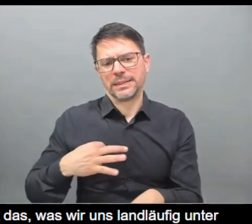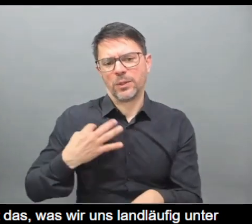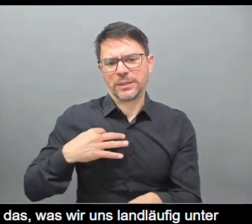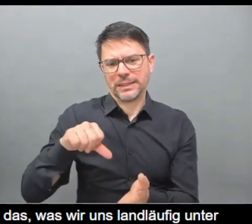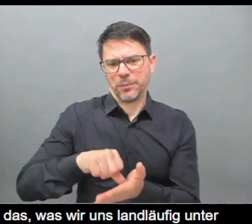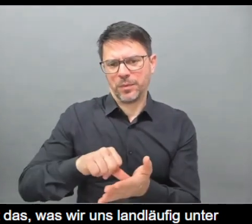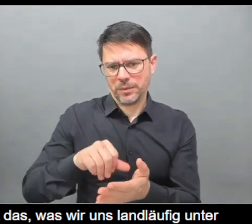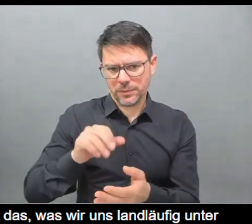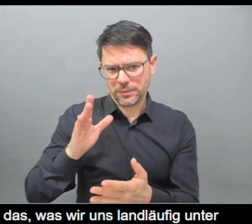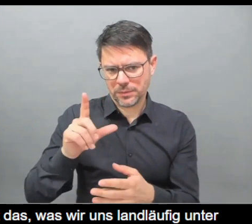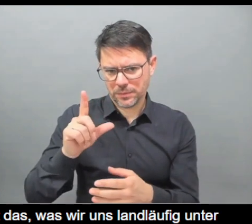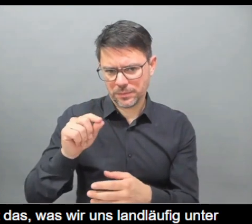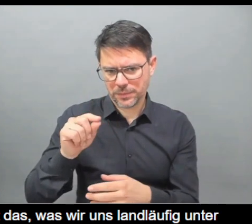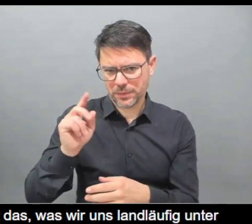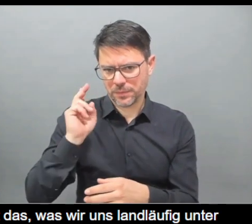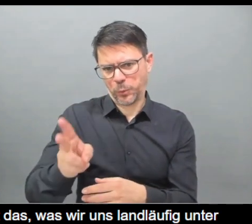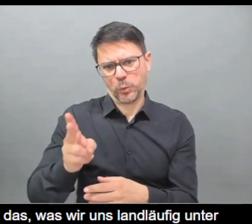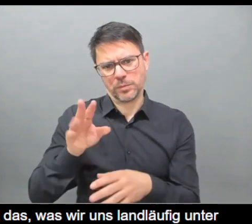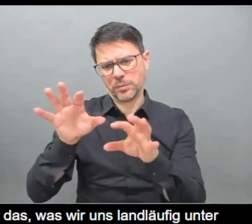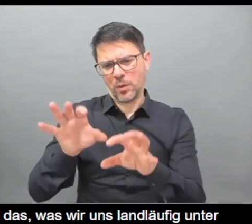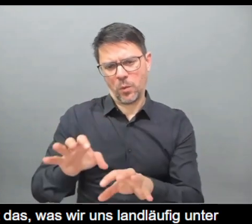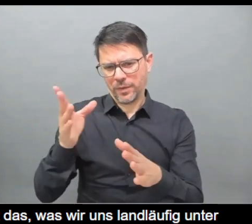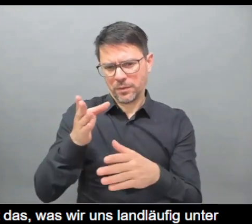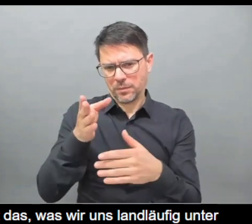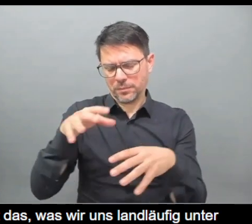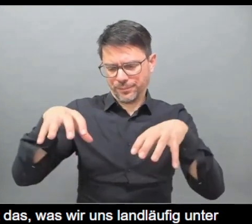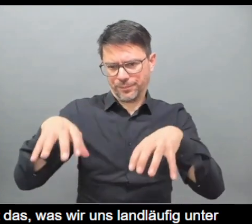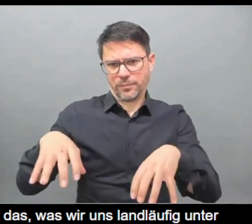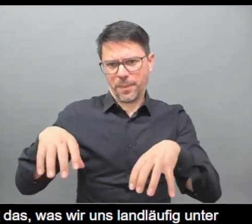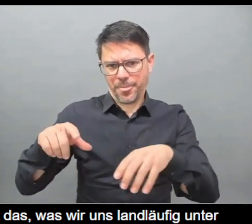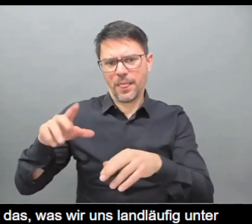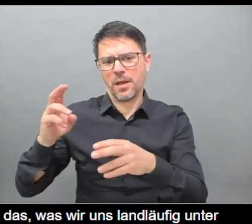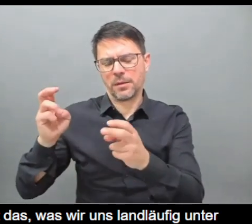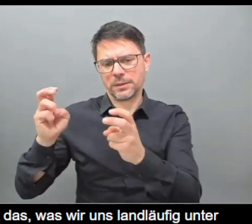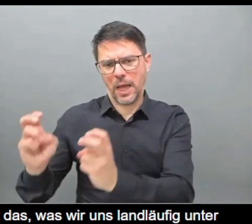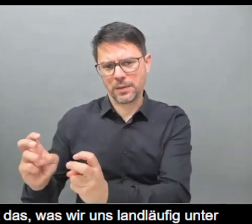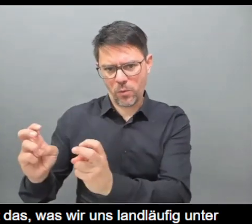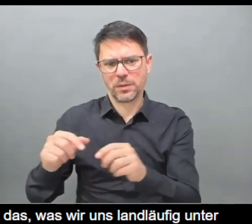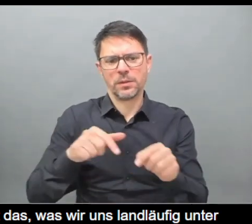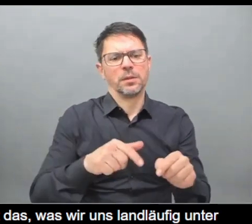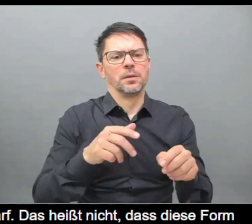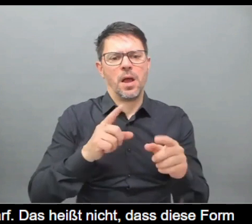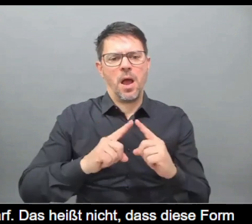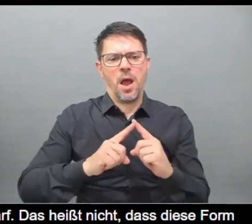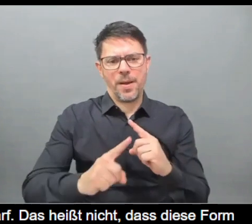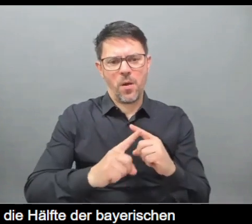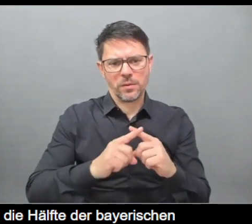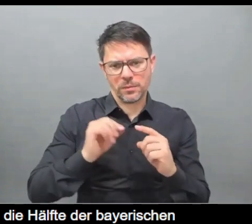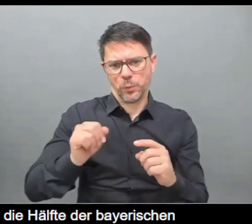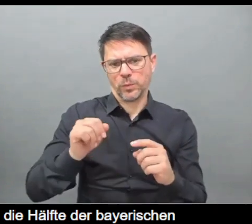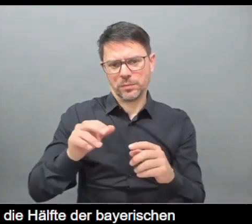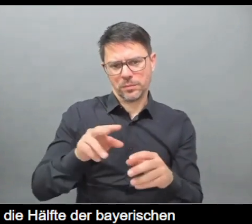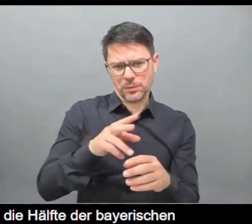überlegen, wie viele Kliniken können das sein. Aber weder das Gesetz zu haben, noch eine Idee der Versorgung, aber schon mal pauschal einen